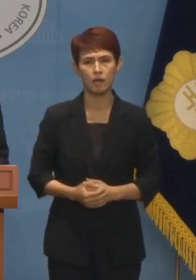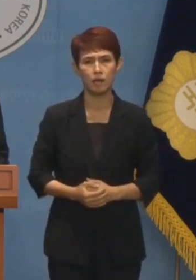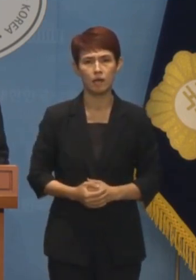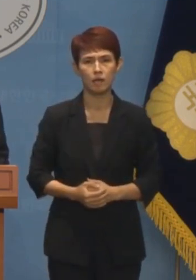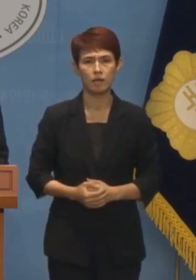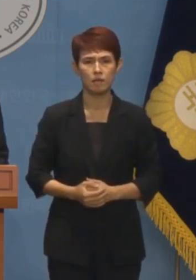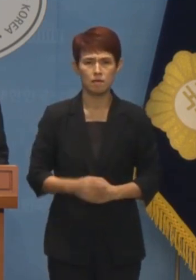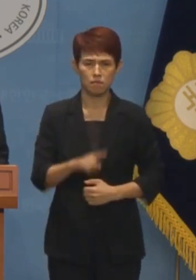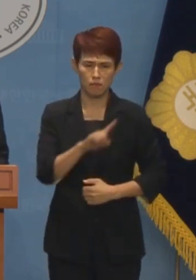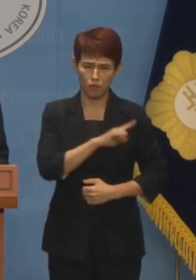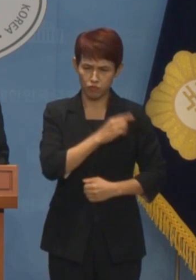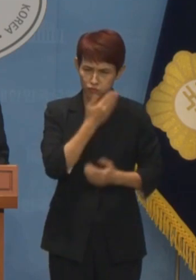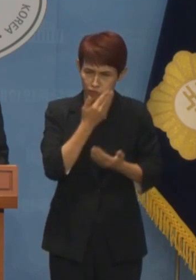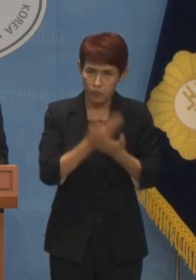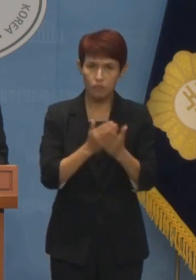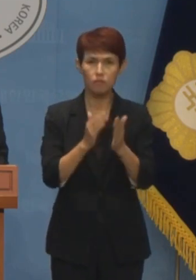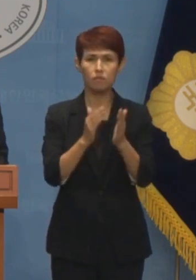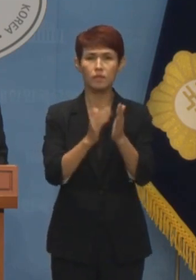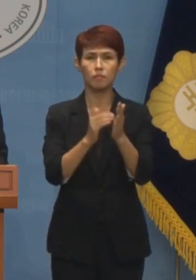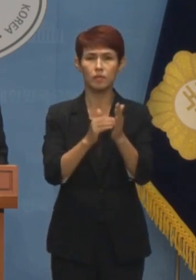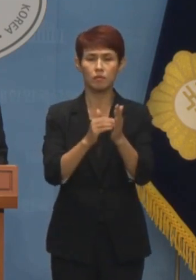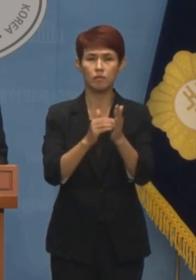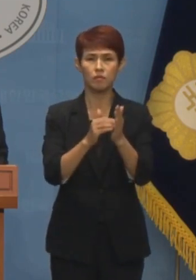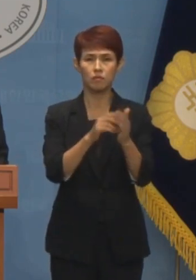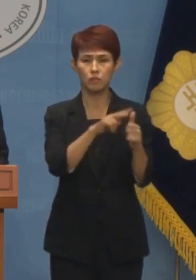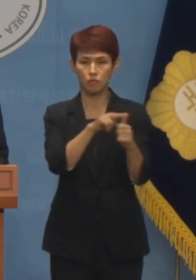가장 은밀하고 비밀스러우면서도